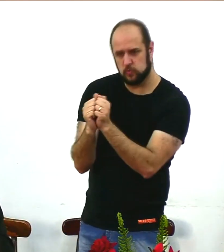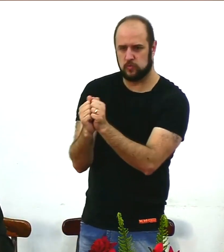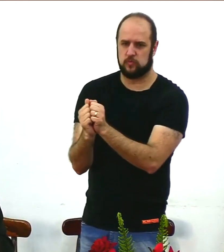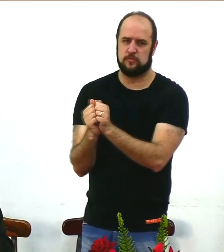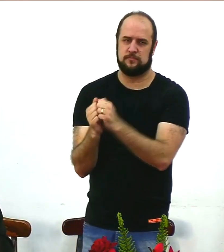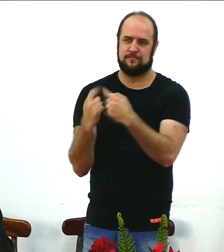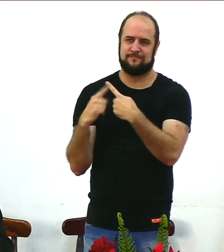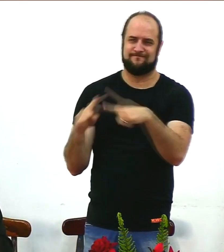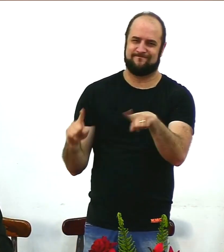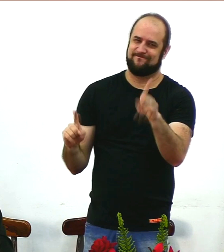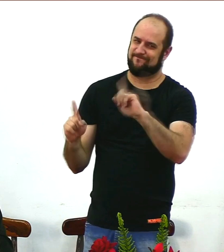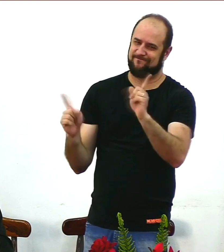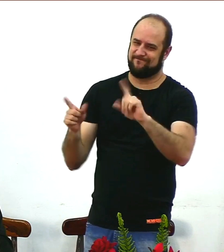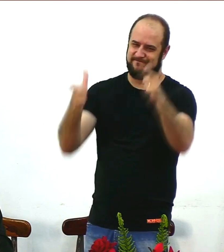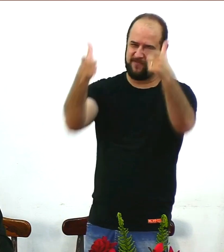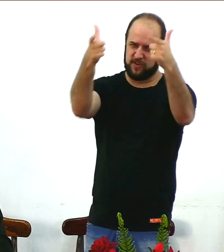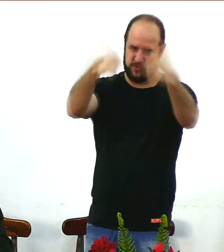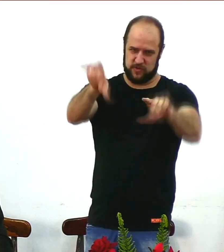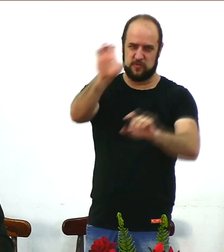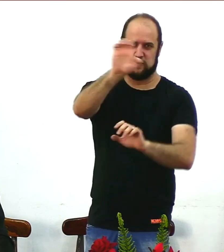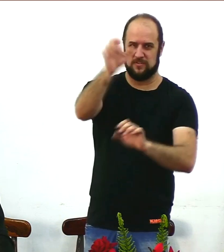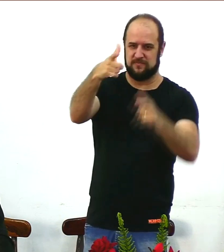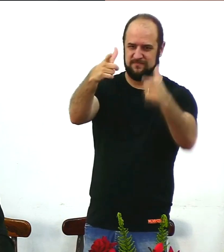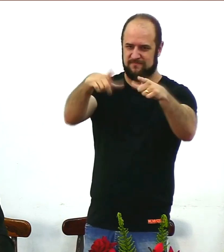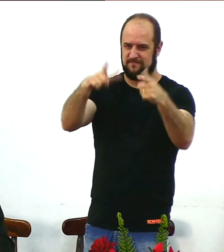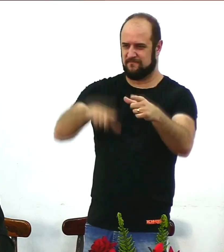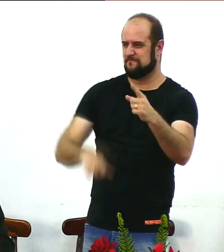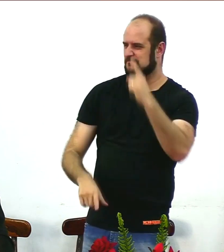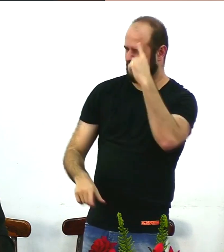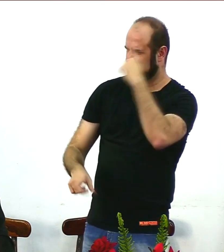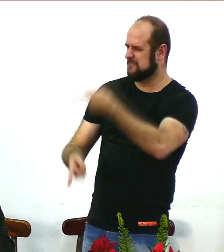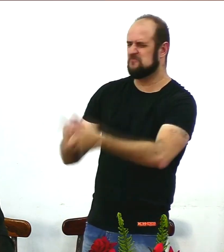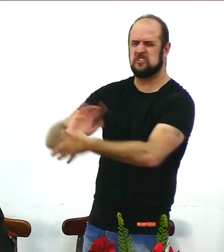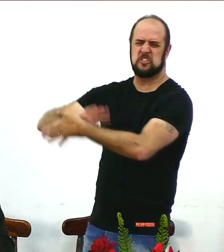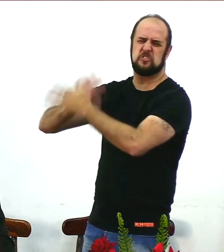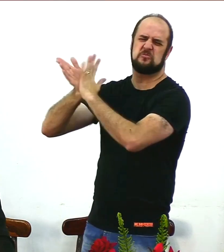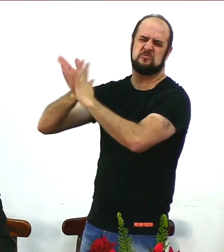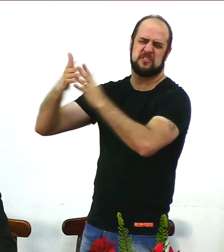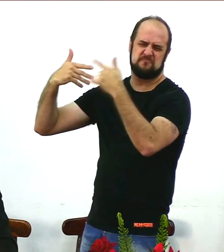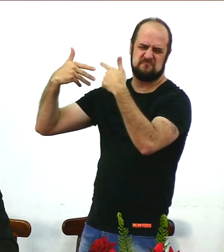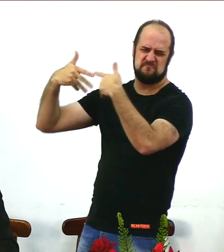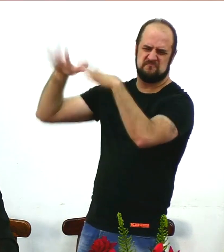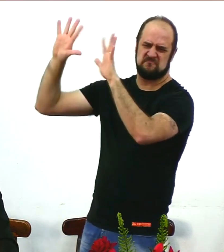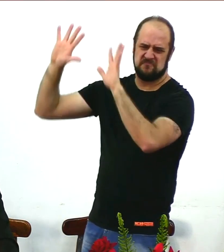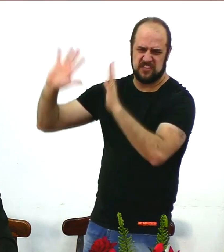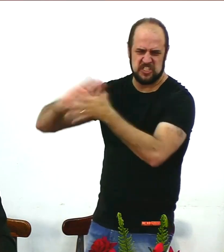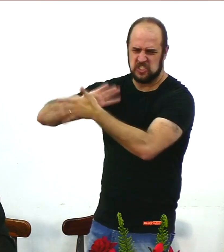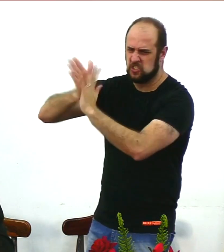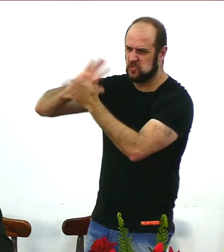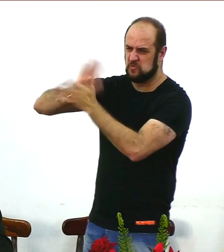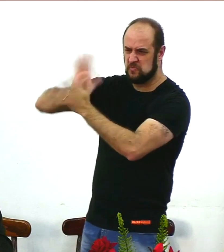e destroem Jerusalém, e os relatos históricos mostram que foi com grande violência, o que